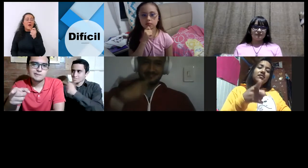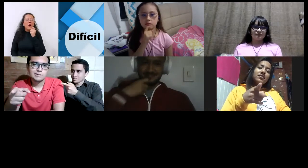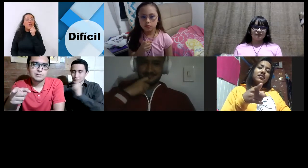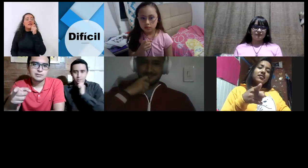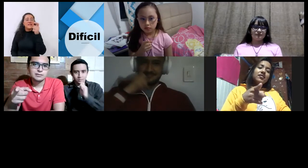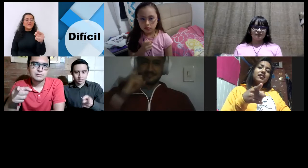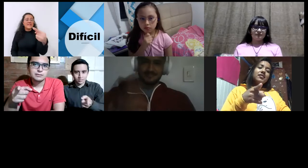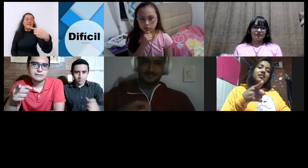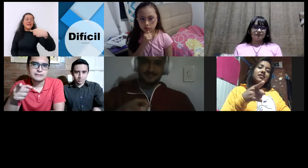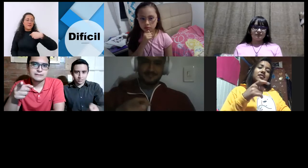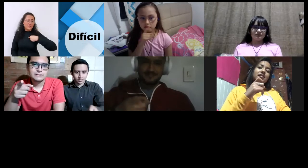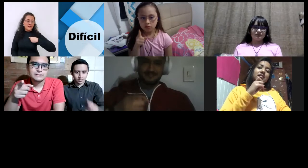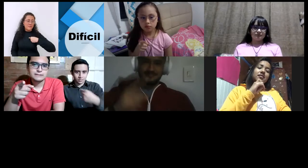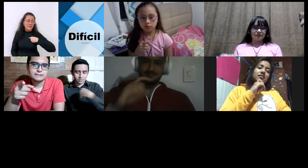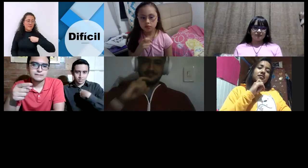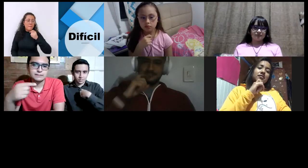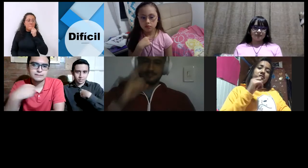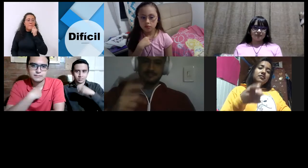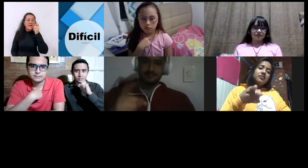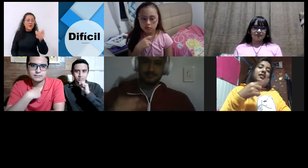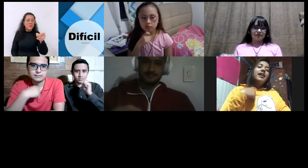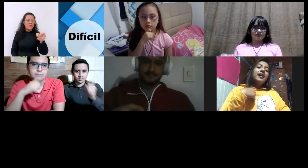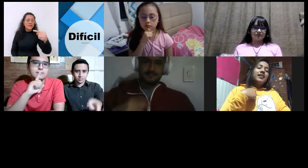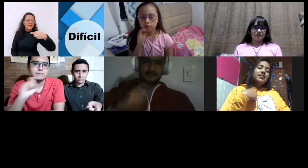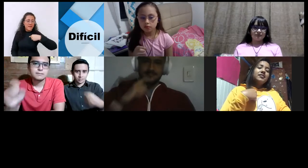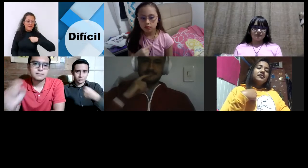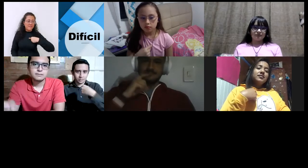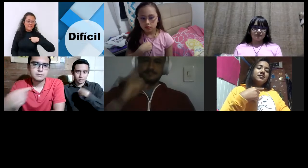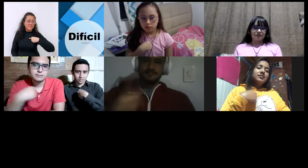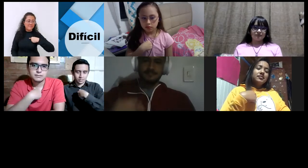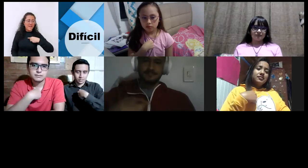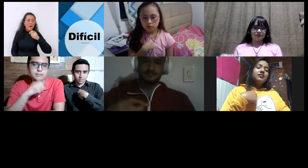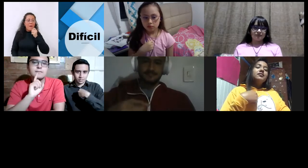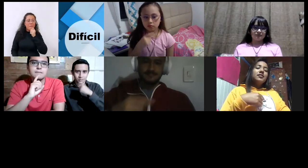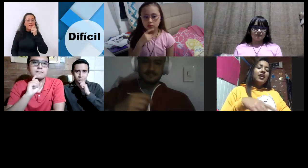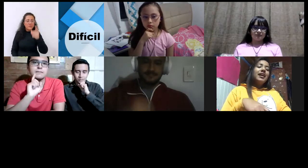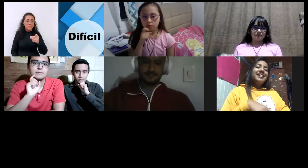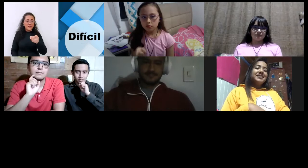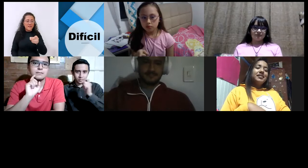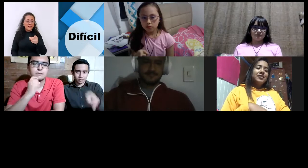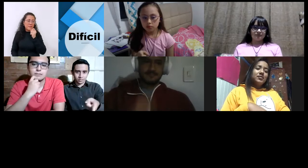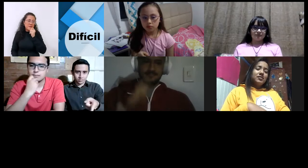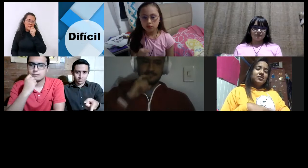O se estira y luego hacia mí. Pregúntame. O pregunta.